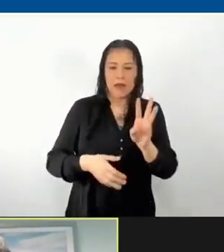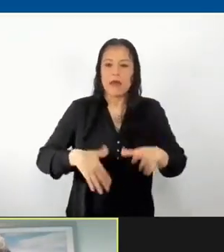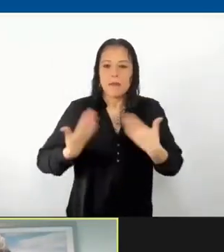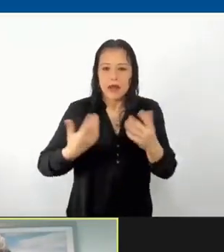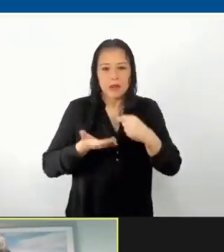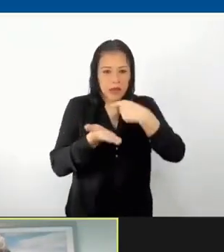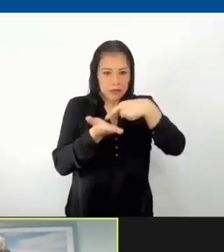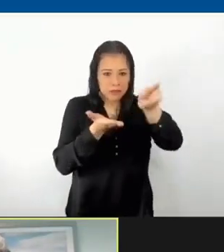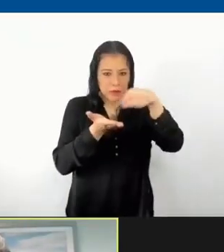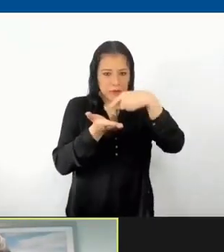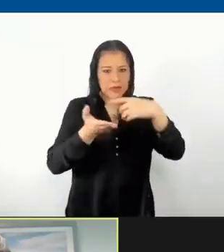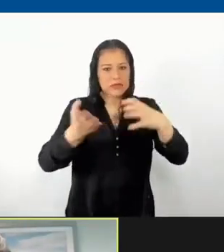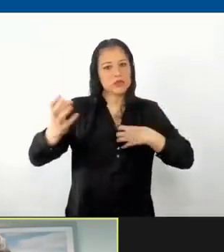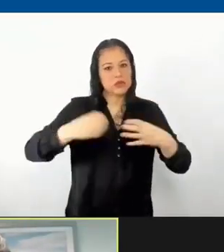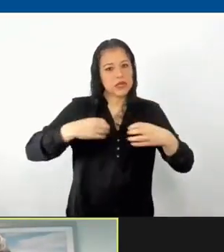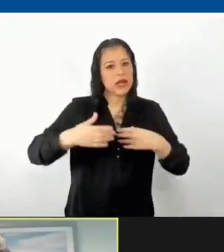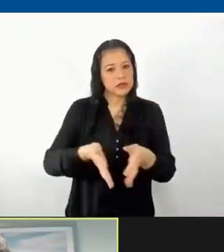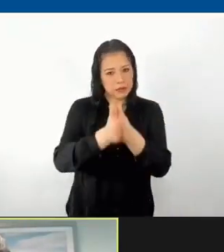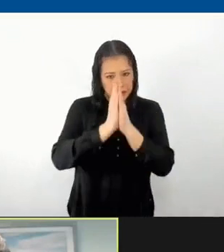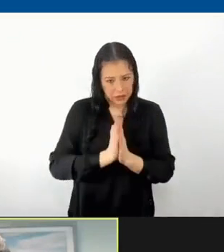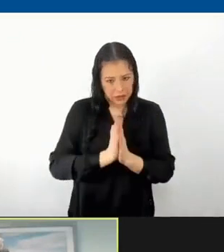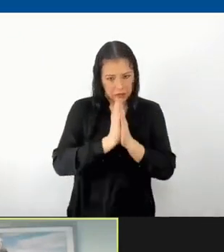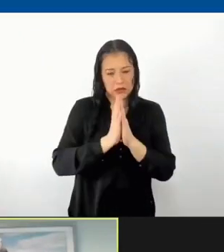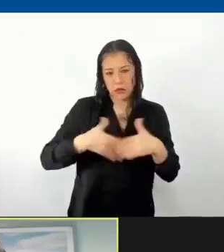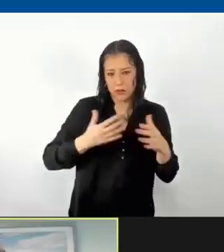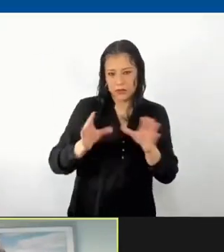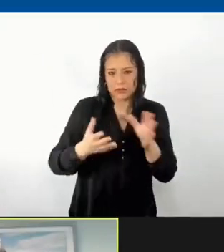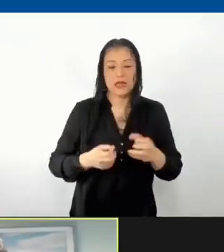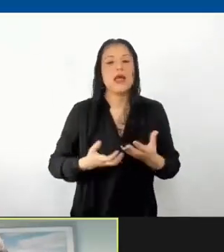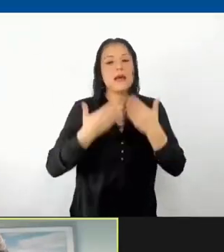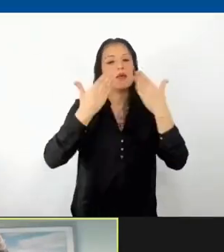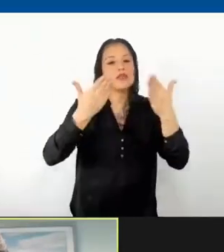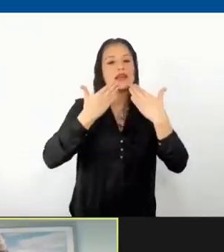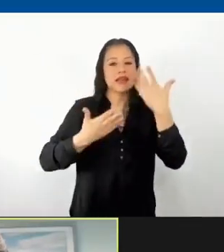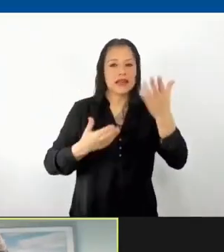sus quejas y pedidos de intervención. Muchas gracias nuevamente en nombre de la